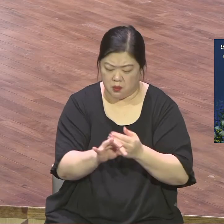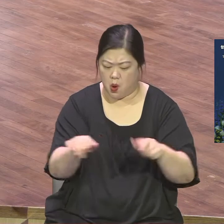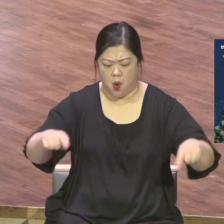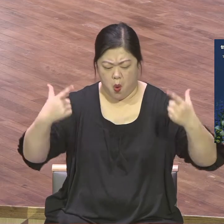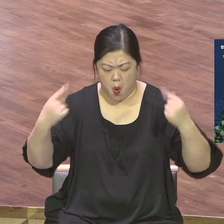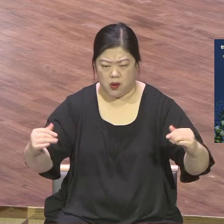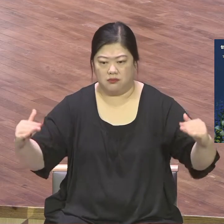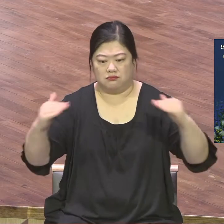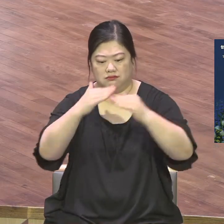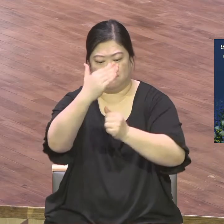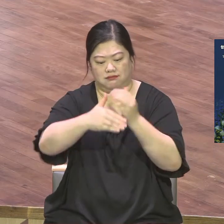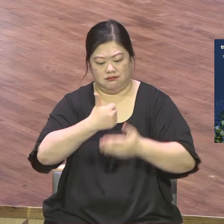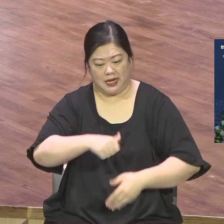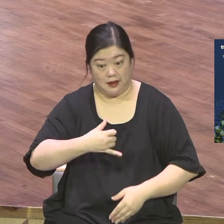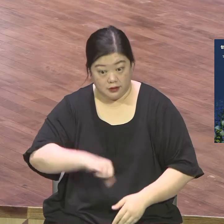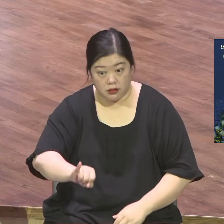했습니다.